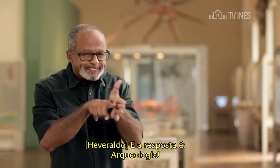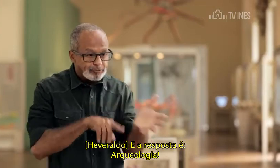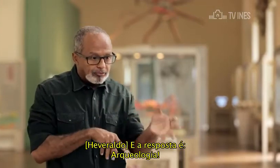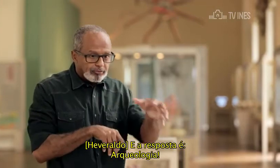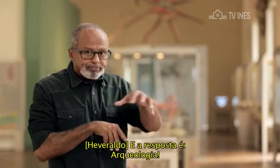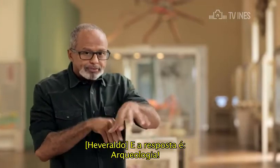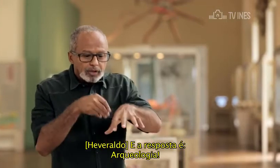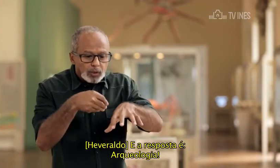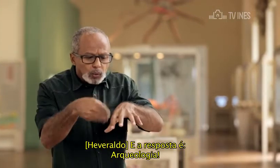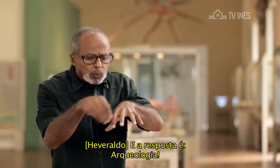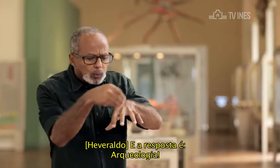Arqueologia.